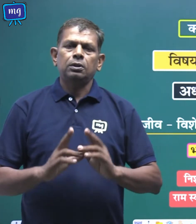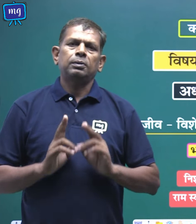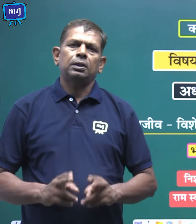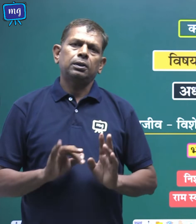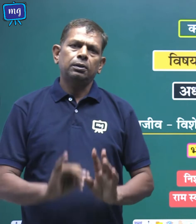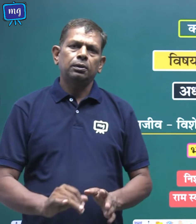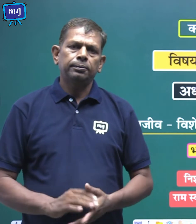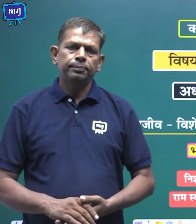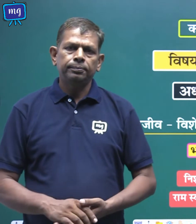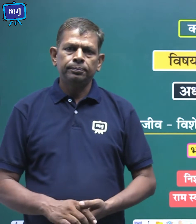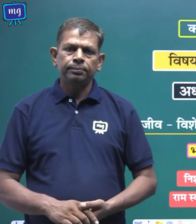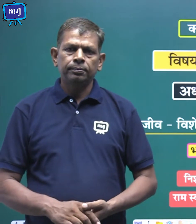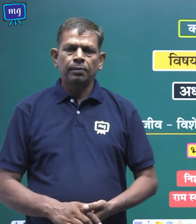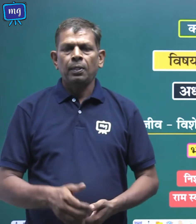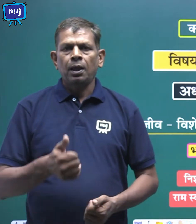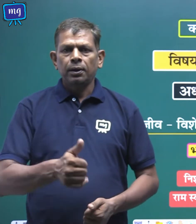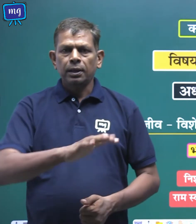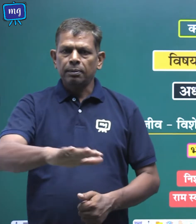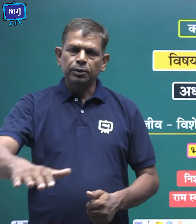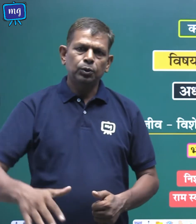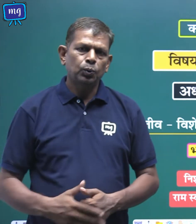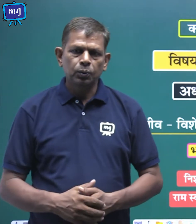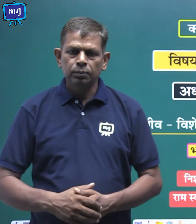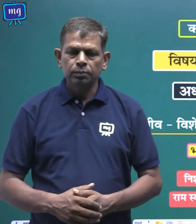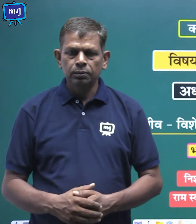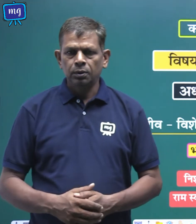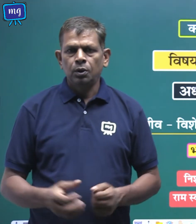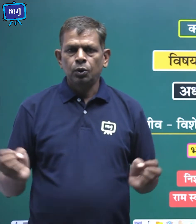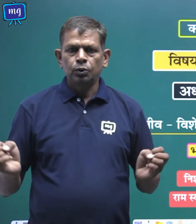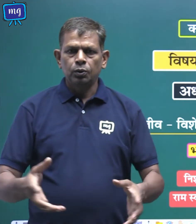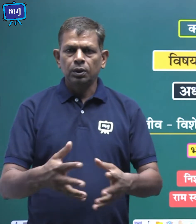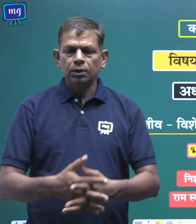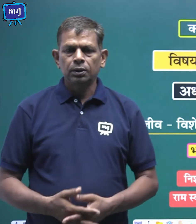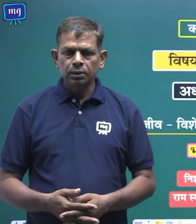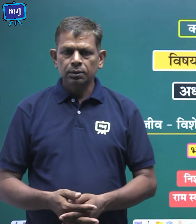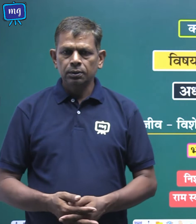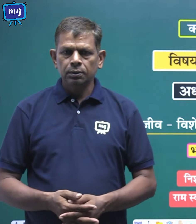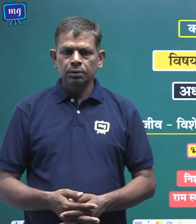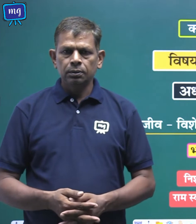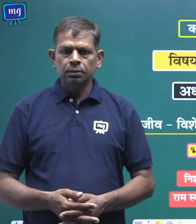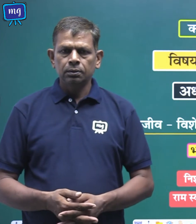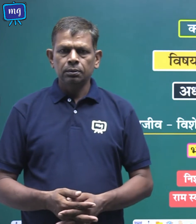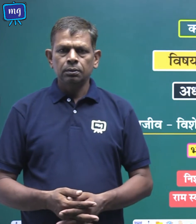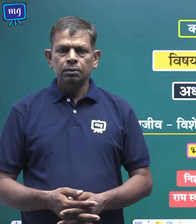हैं। ठीक है बच्चों, शुरू करते हैं।